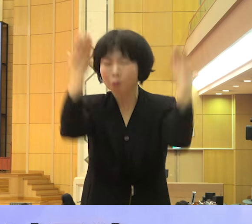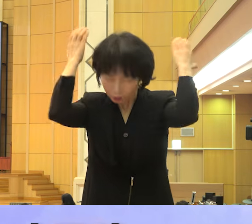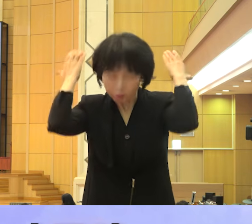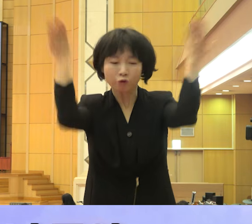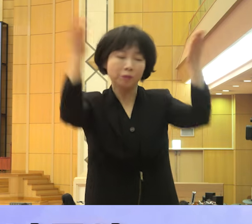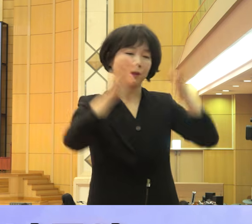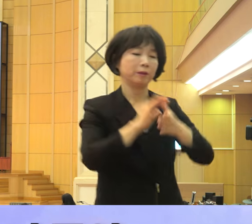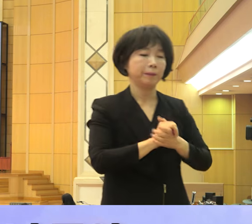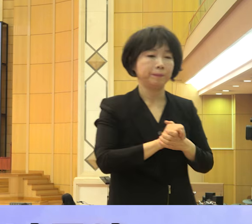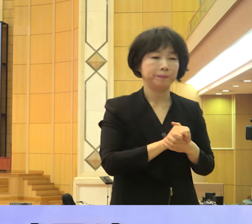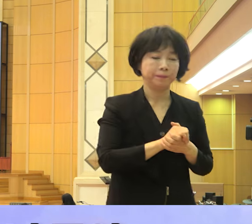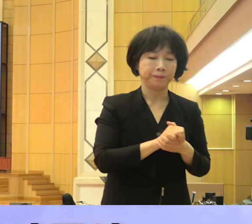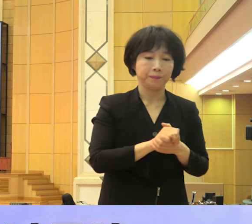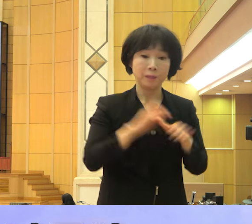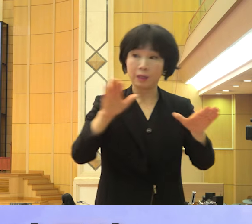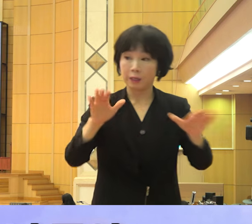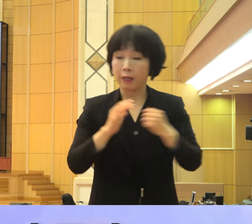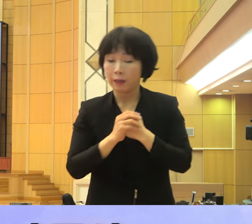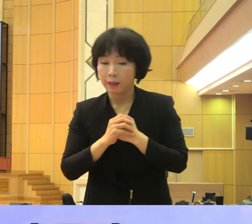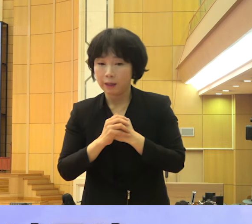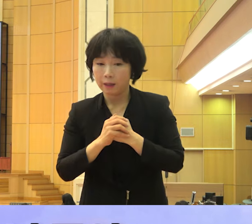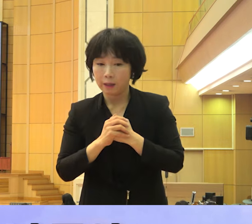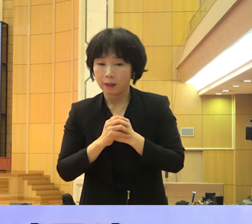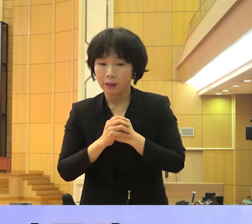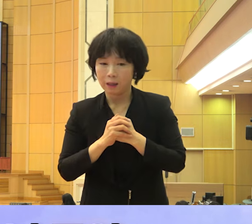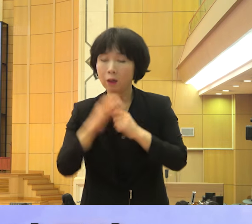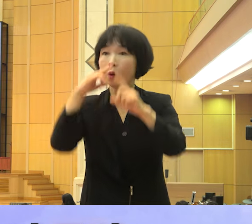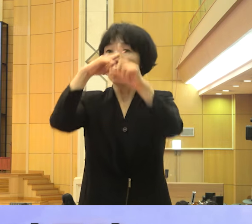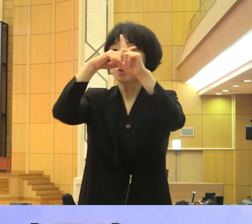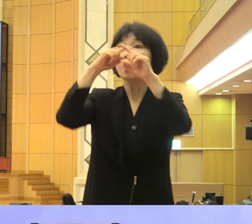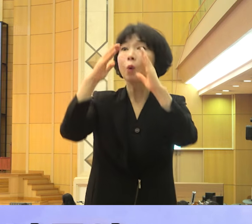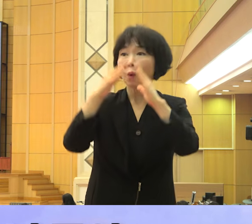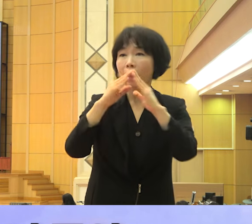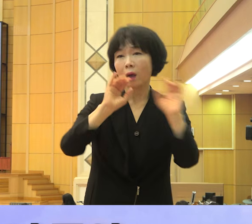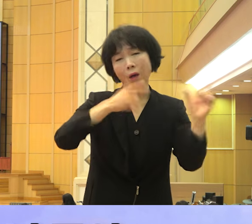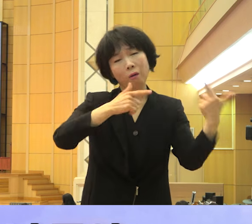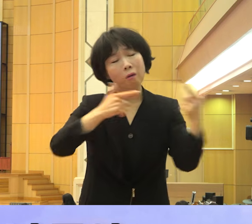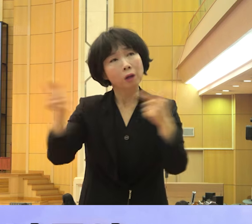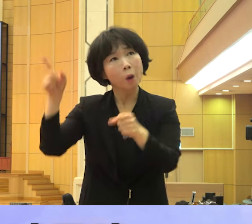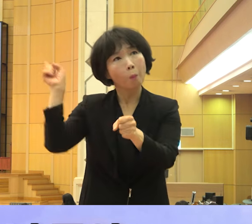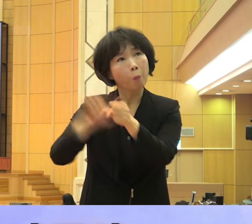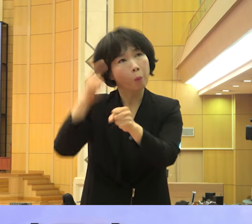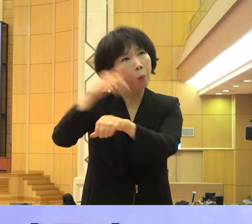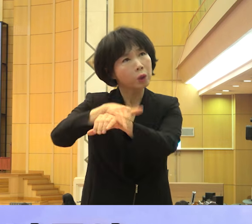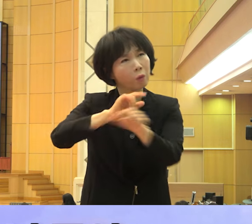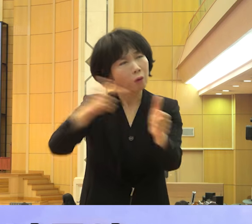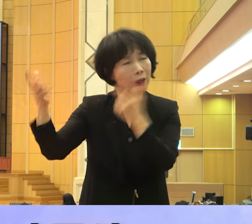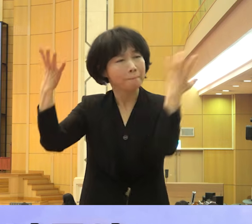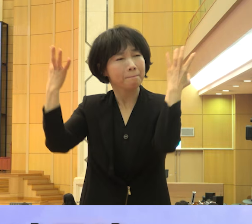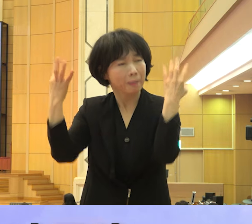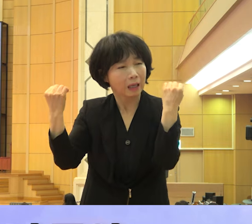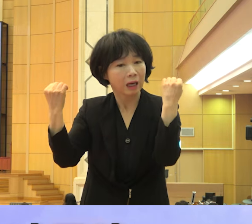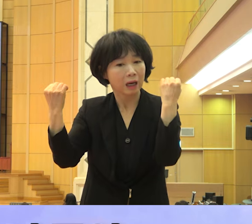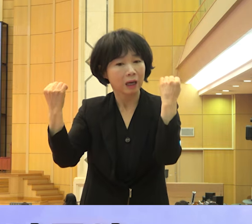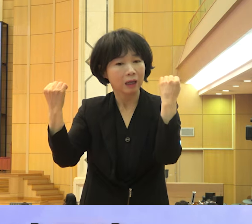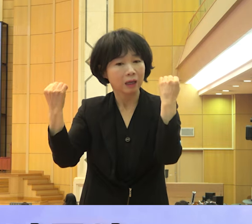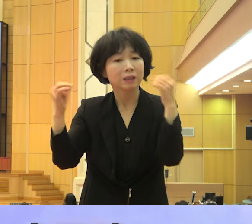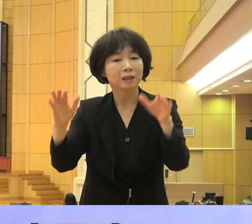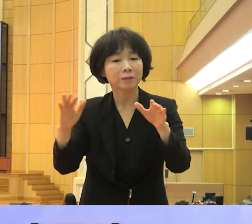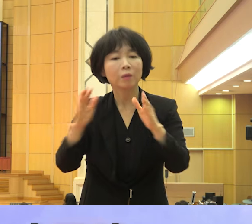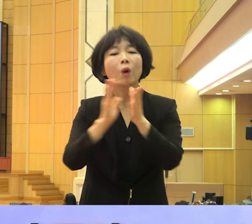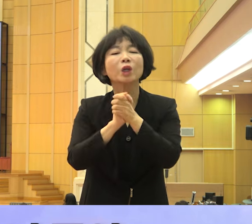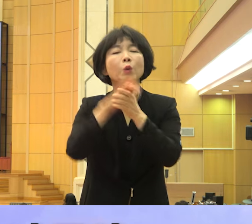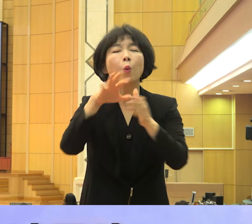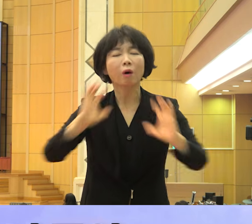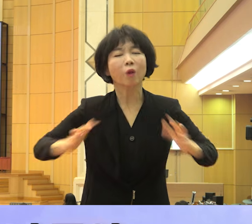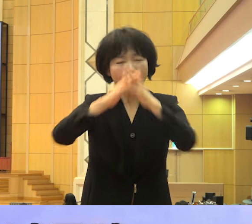하여 주시옵소서. 하나님 무엇보다 우리 교회 이제 여러 가지 목표한 것들 가운데서 이제 녹산 수영강 건립이 아름답게